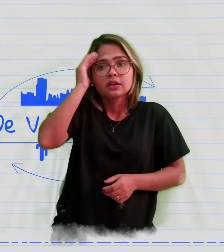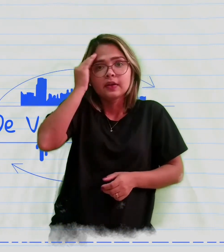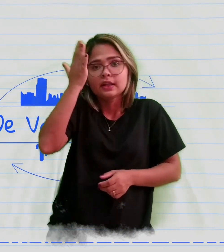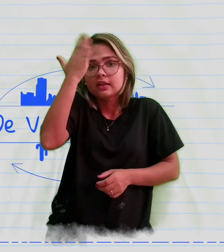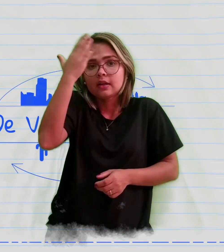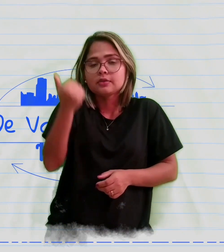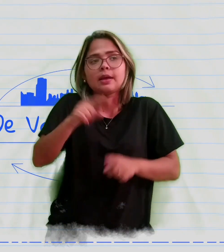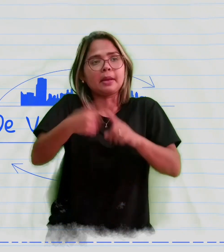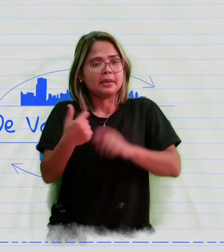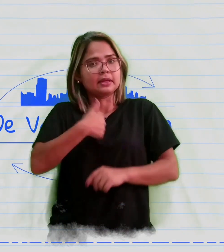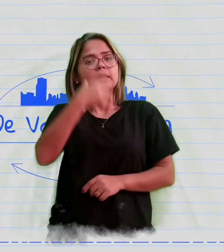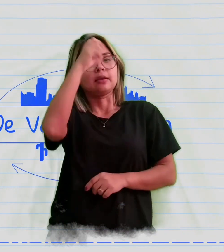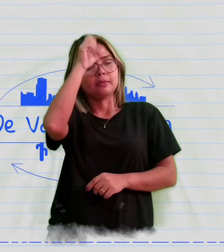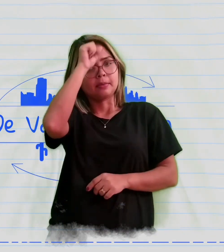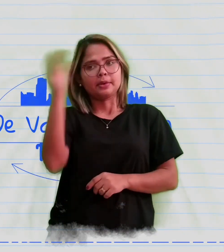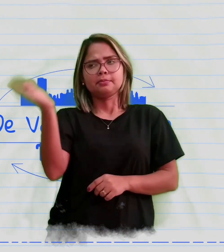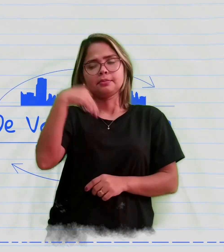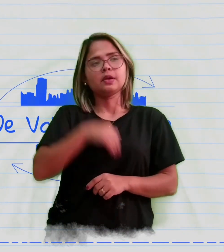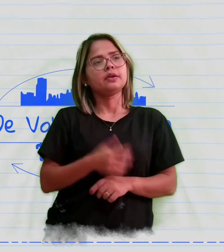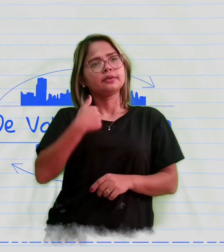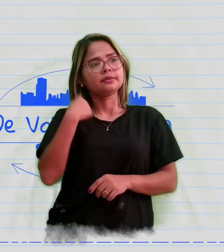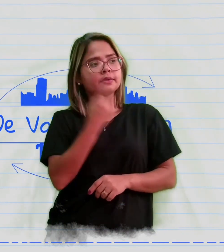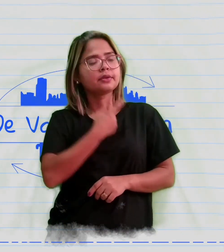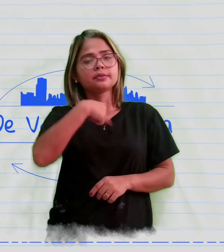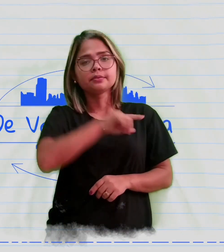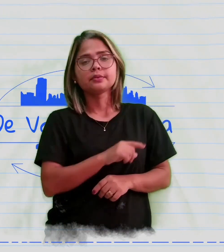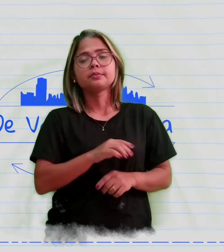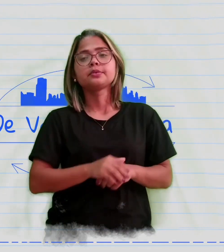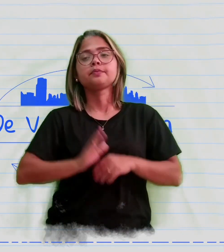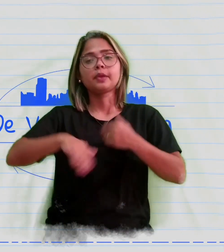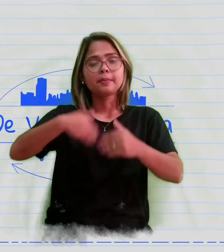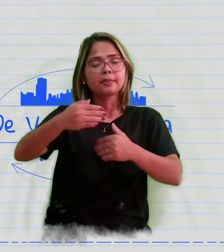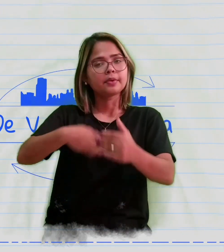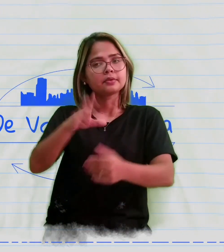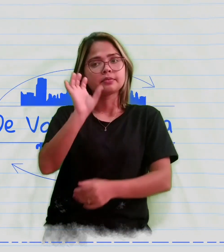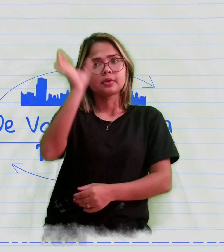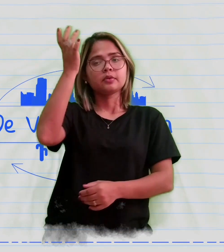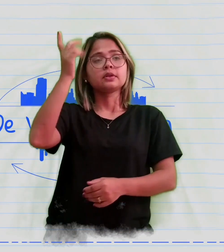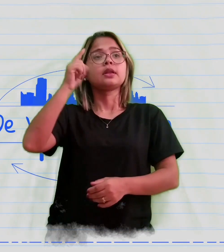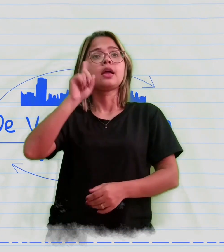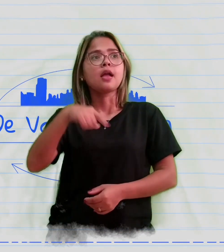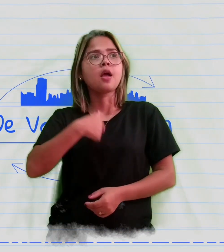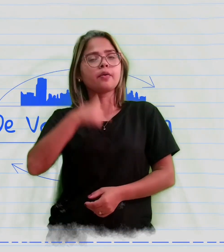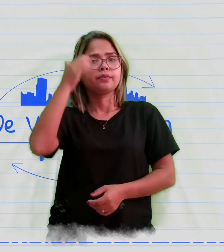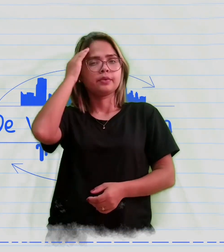talvez eu não saiba fazer, mas eu aprendo. Aí eu falei, bora, aí a gente foi, e conforme o processo foi acontecendo, aí eu fui entendendo o que realmente